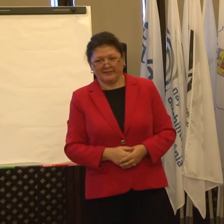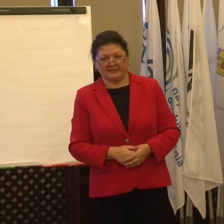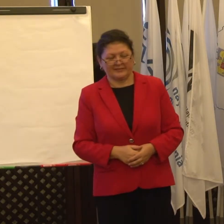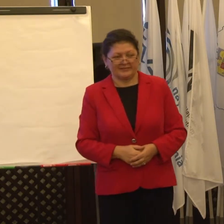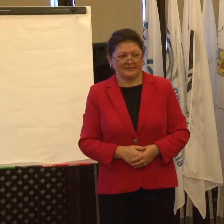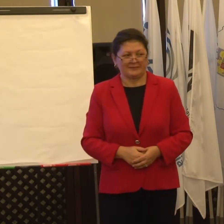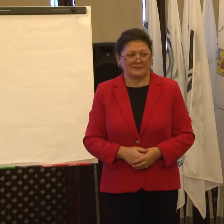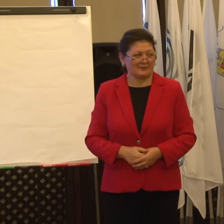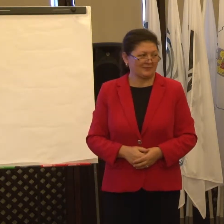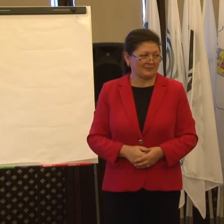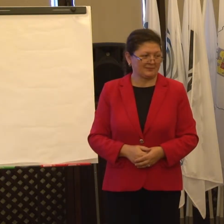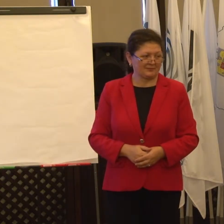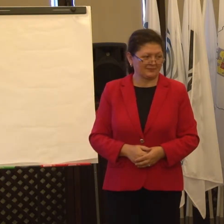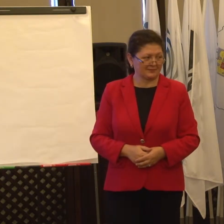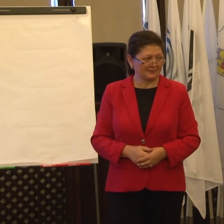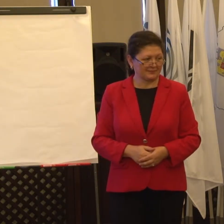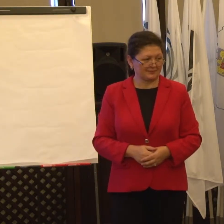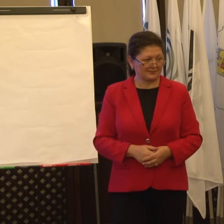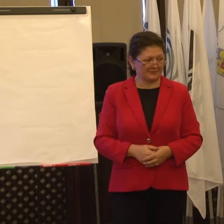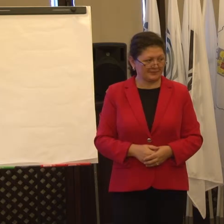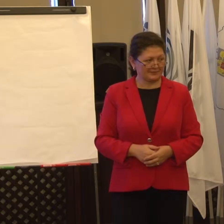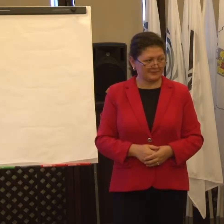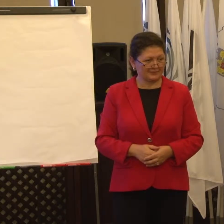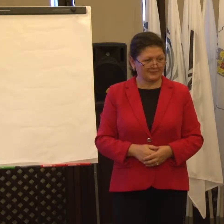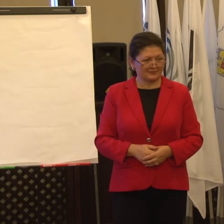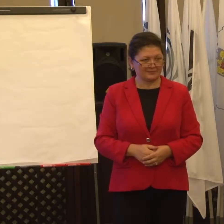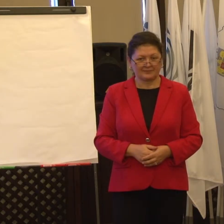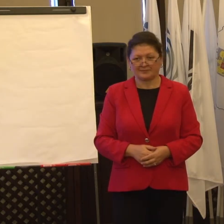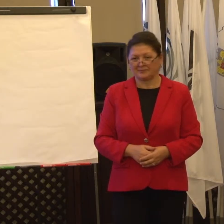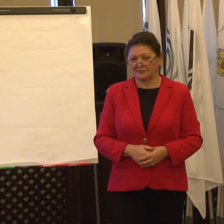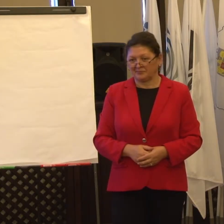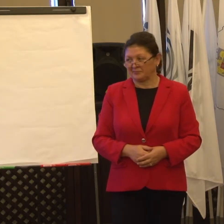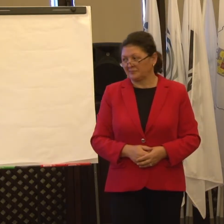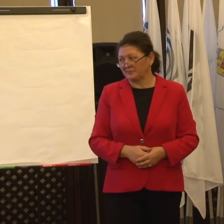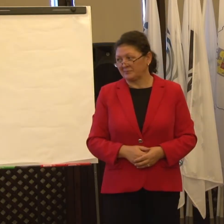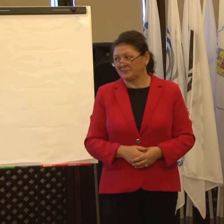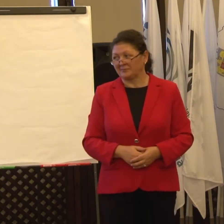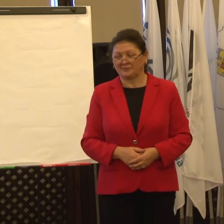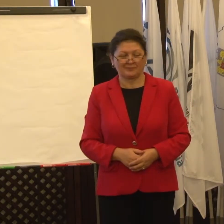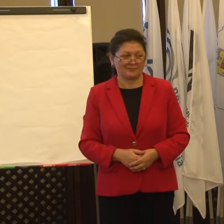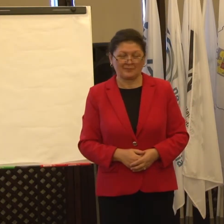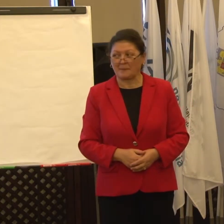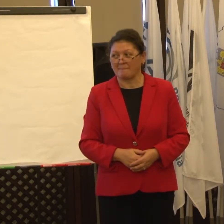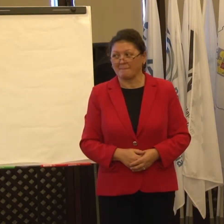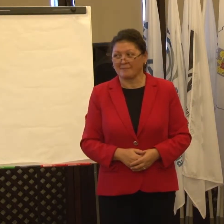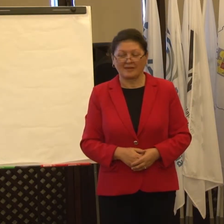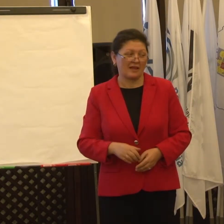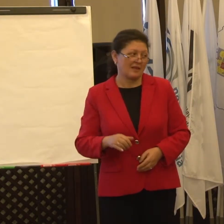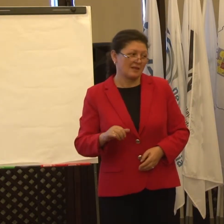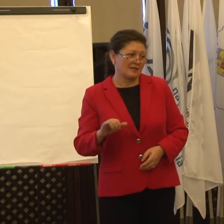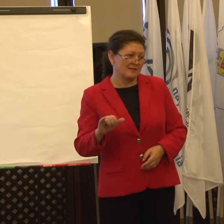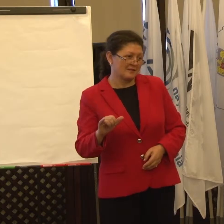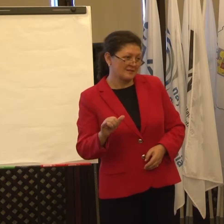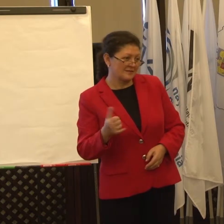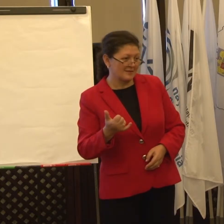nu suntem văzuți. Nu? Deci nu avem un scaun cu rotile, nu avem un aparat auditiv și nimic de